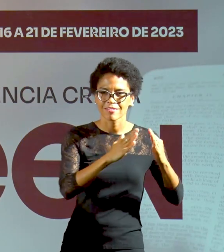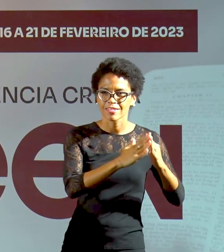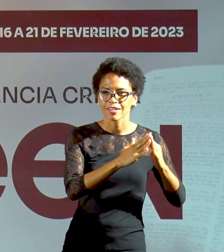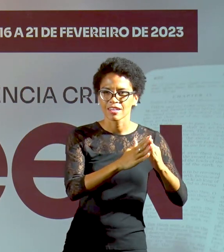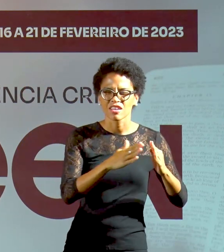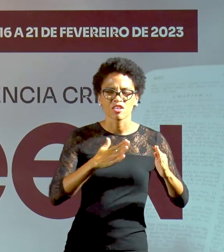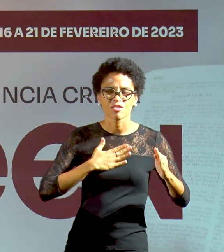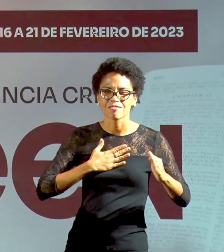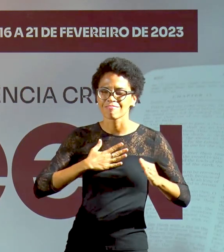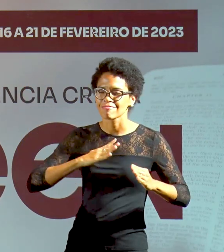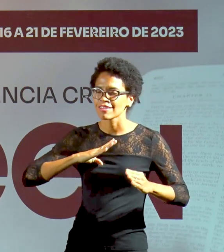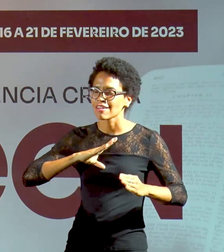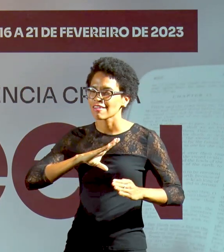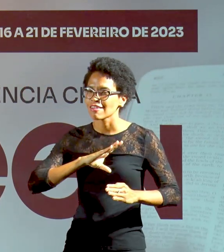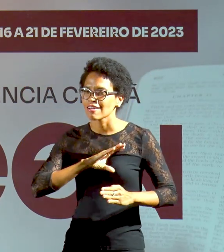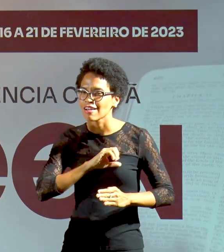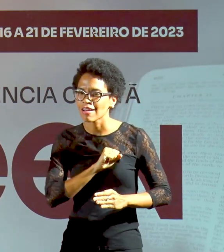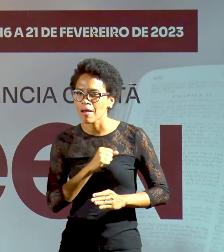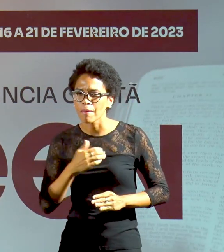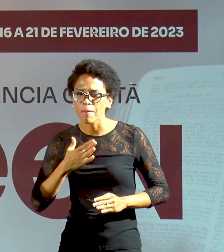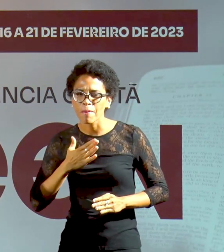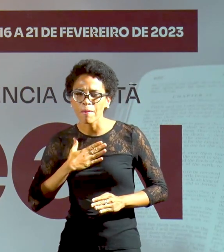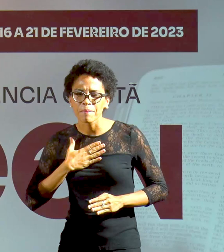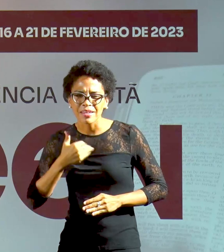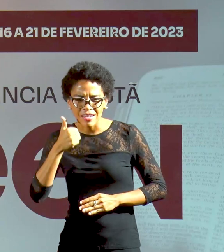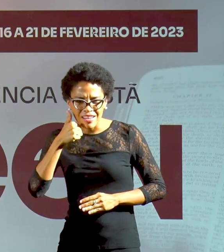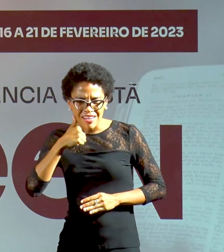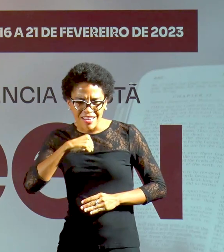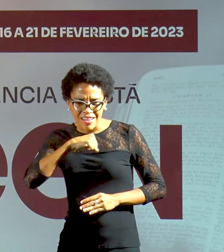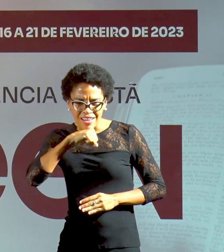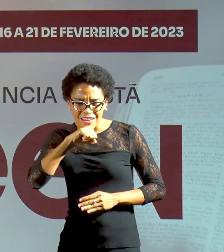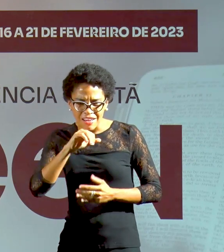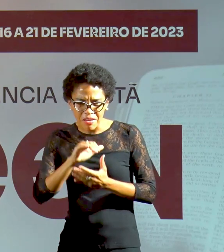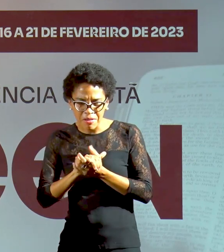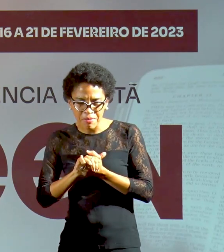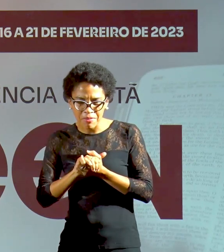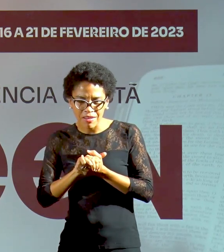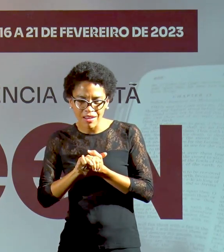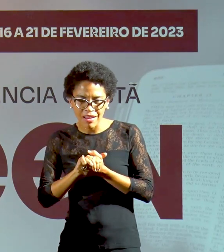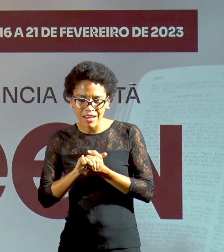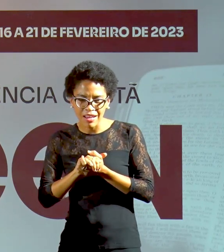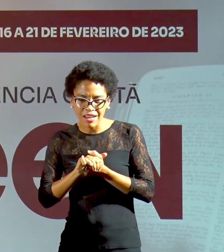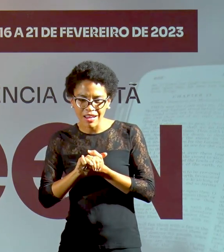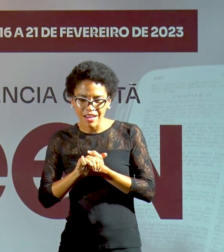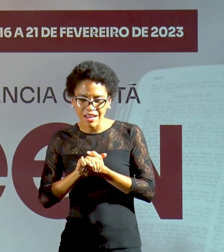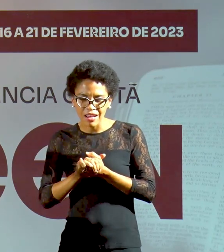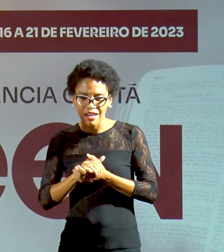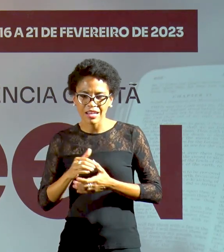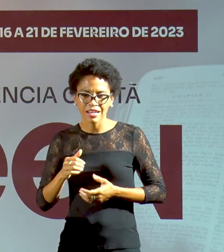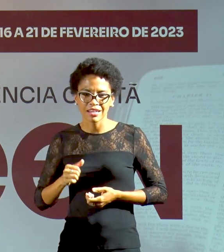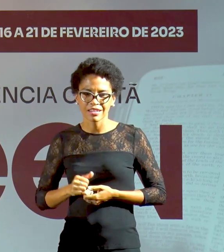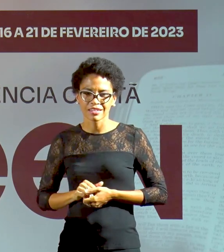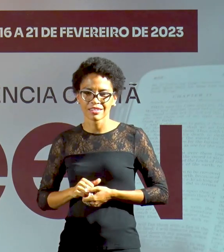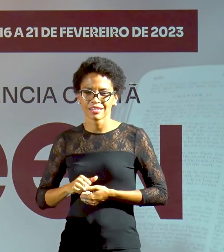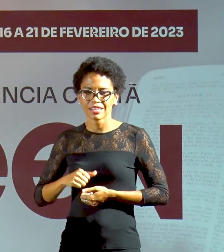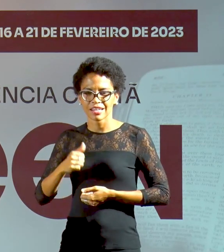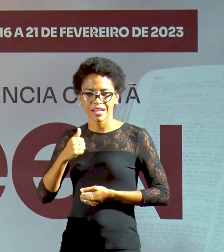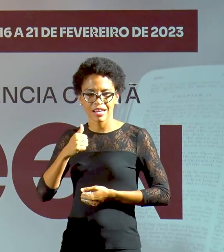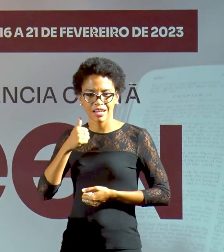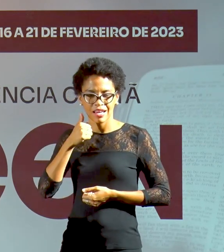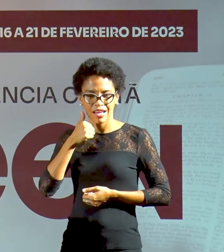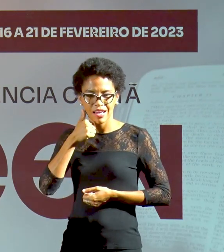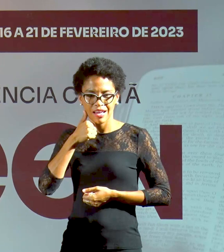amo a minha esposa eu amo minha família e eu desejo que você tem uma família no